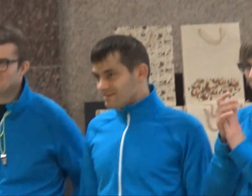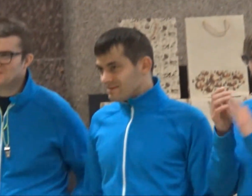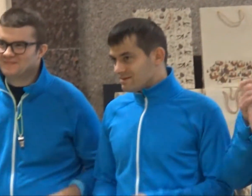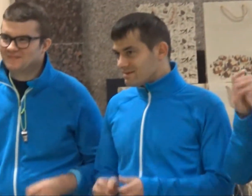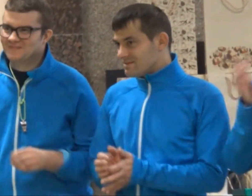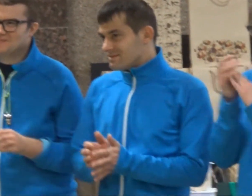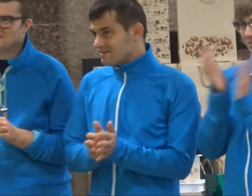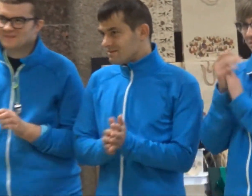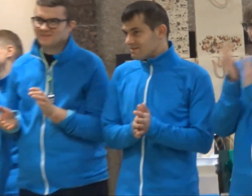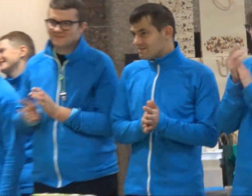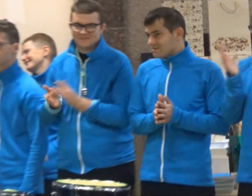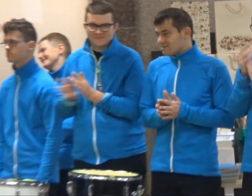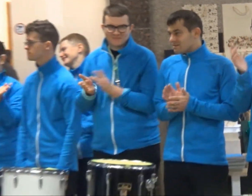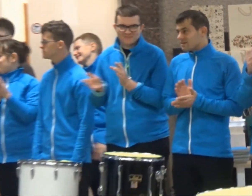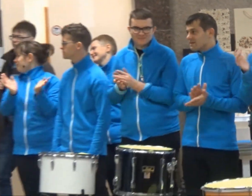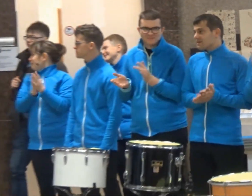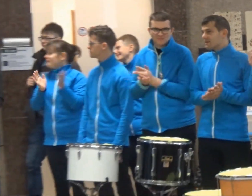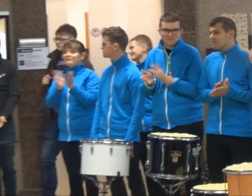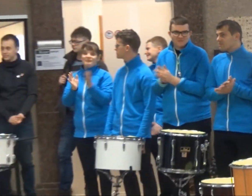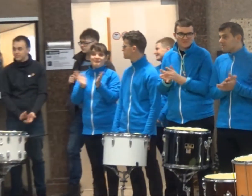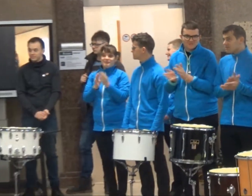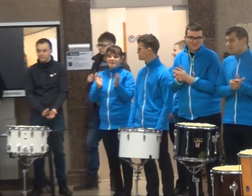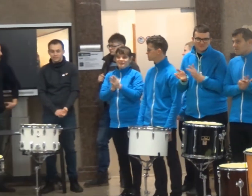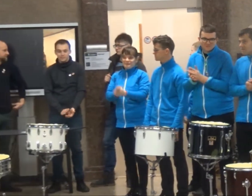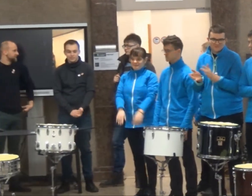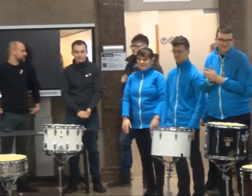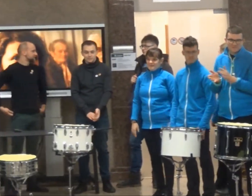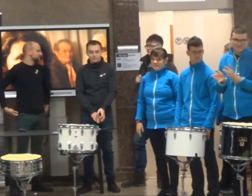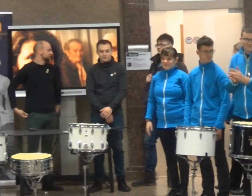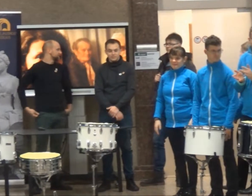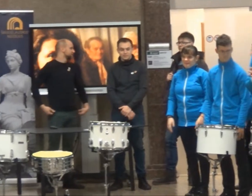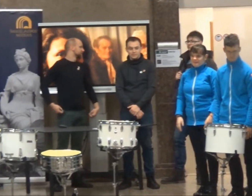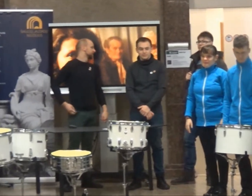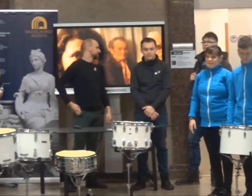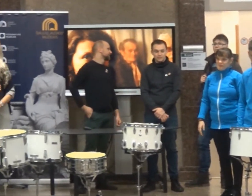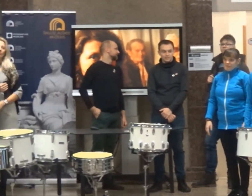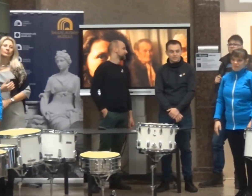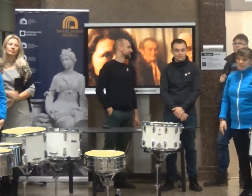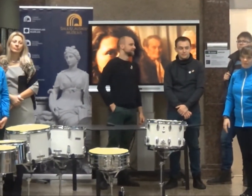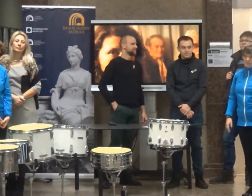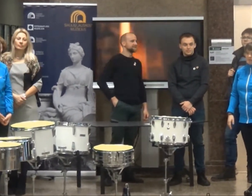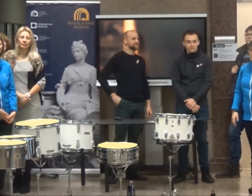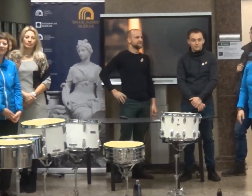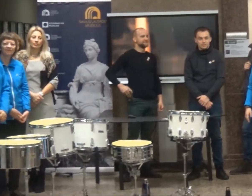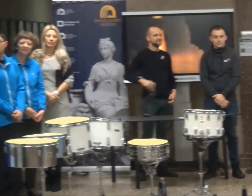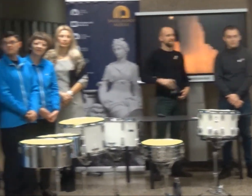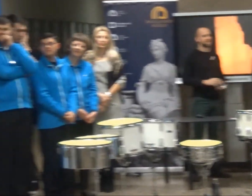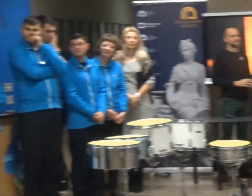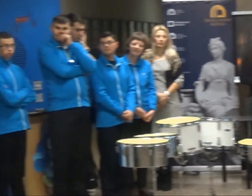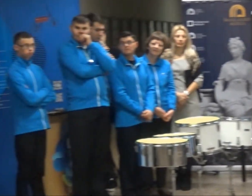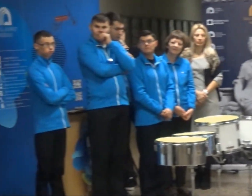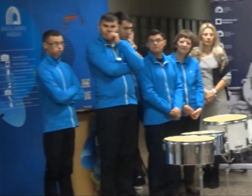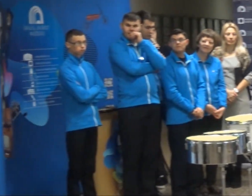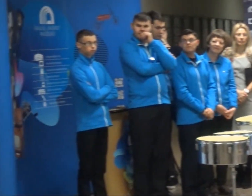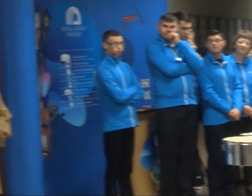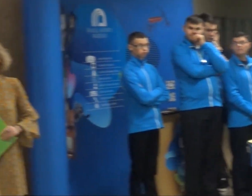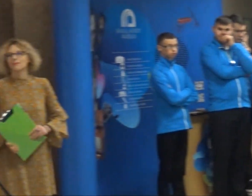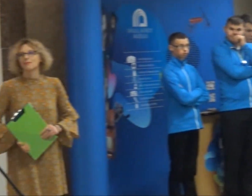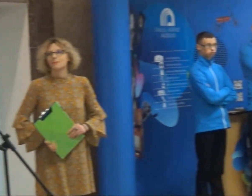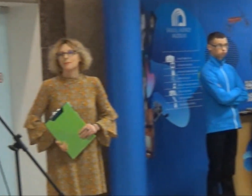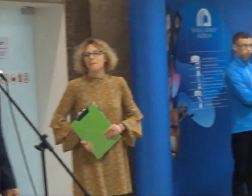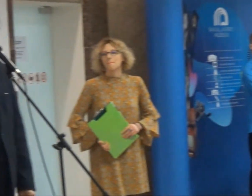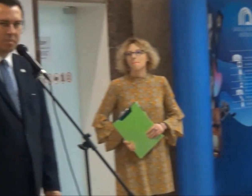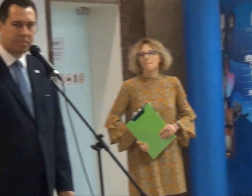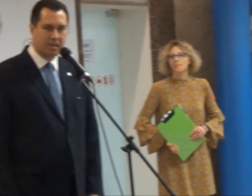skamba jūsų pavadinimas gerai. Tai noriu pasakyti vivat visoms bibliotekoms Šiaulių